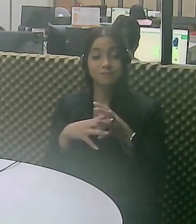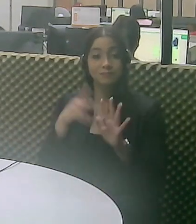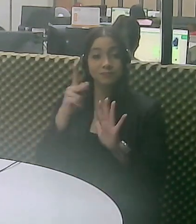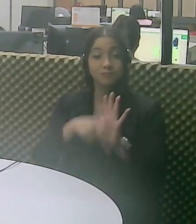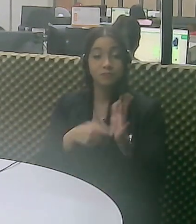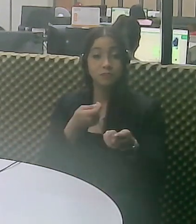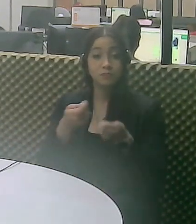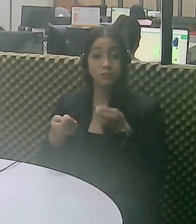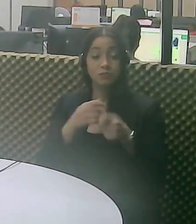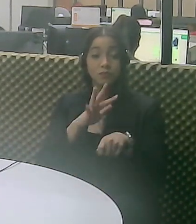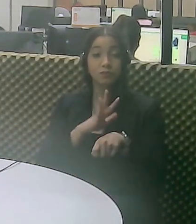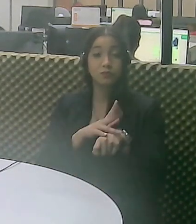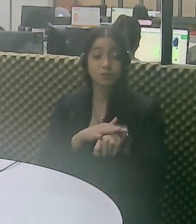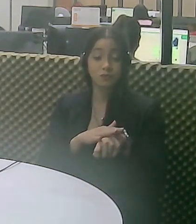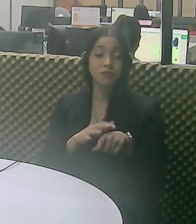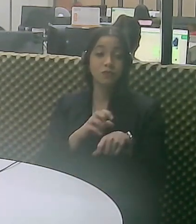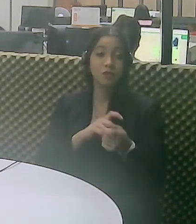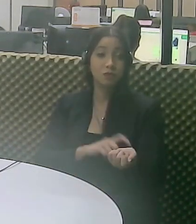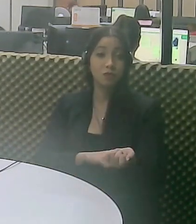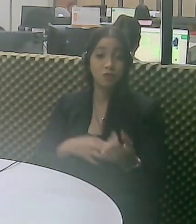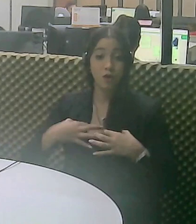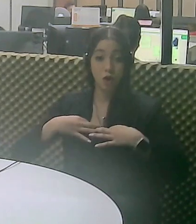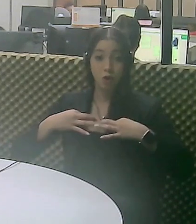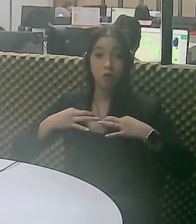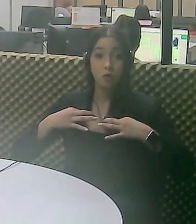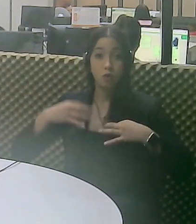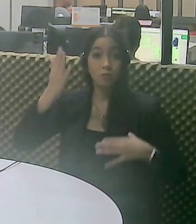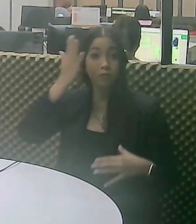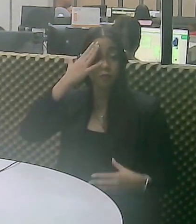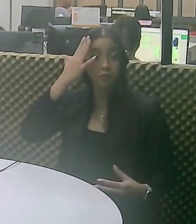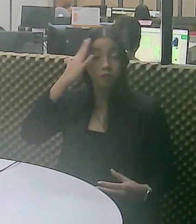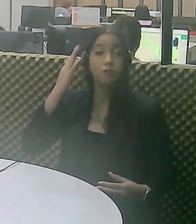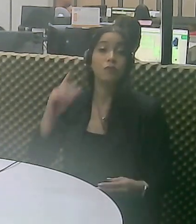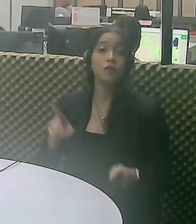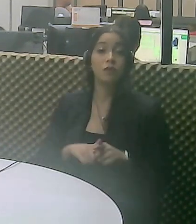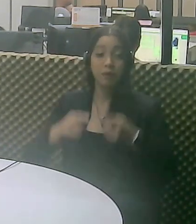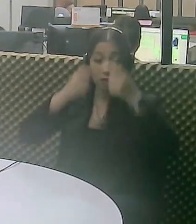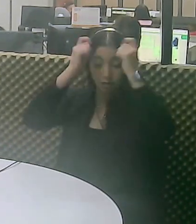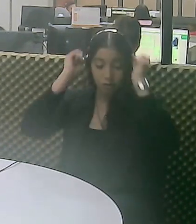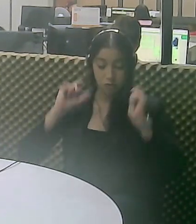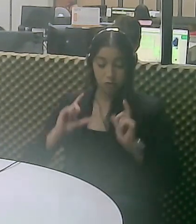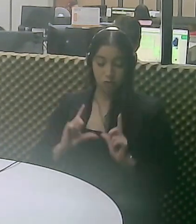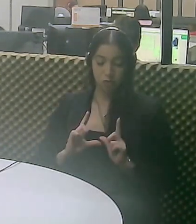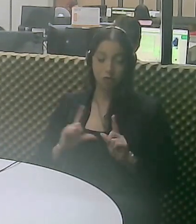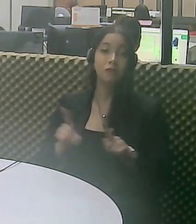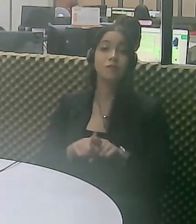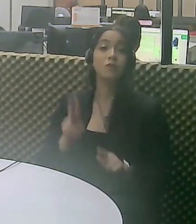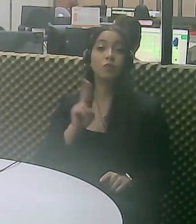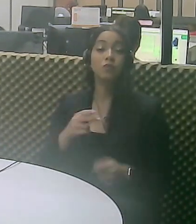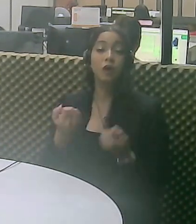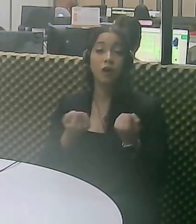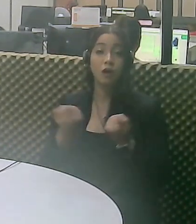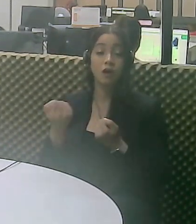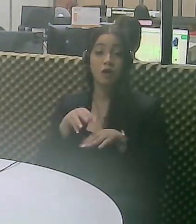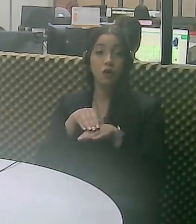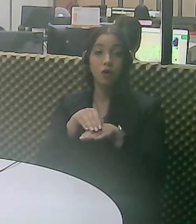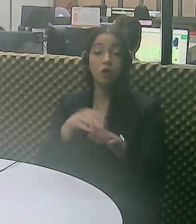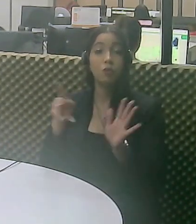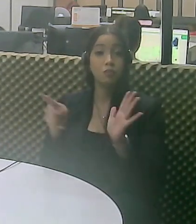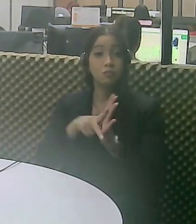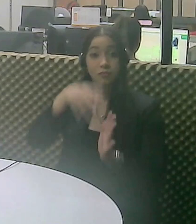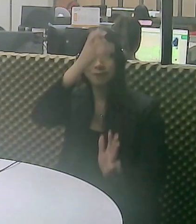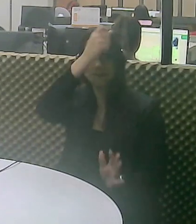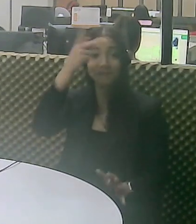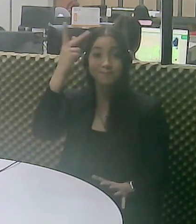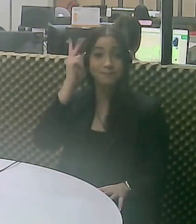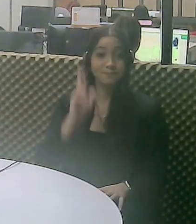de Controle da Raiva estarão com uniformes para identificação e portando crachás, além de utilizarem veículos identificados da Prefeitura